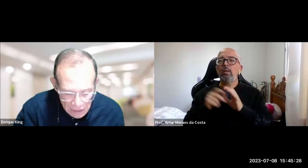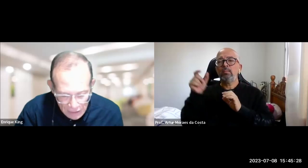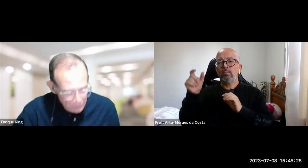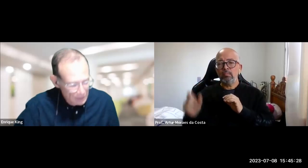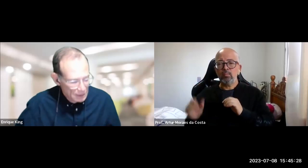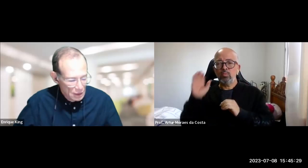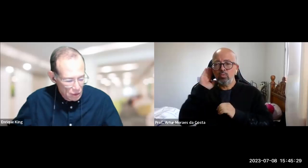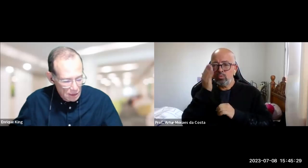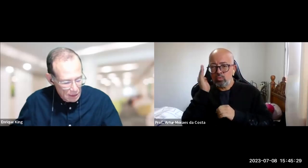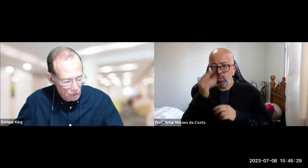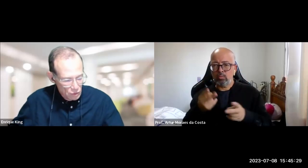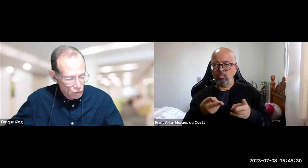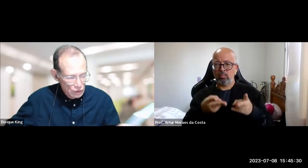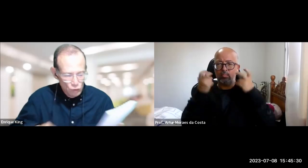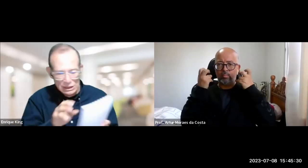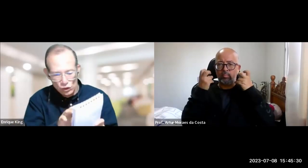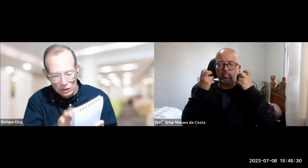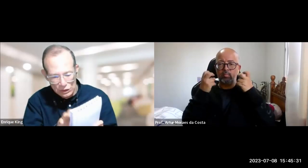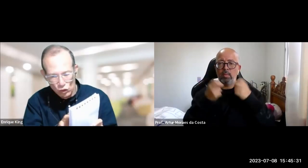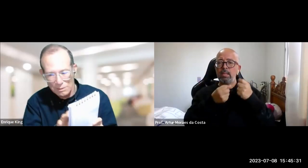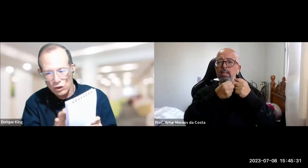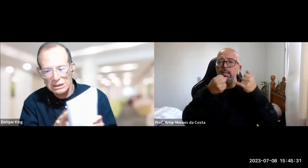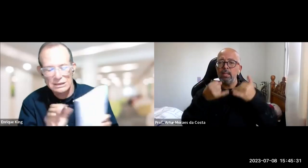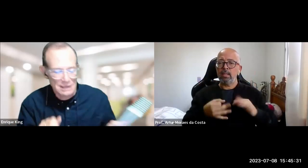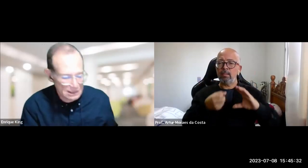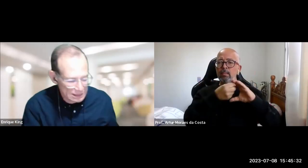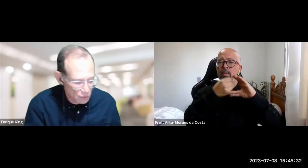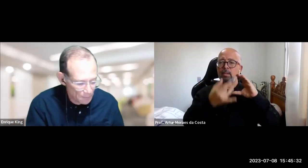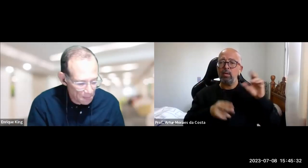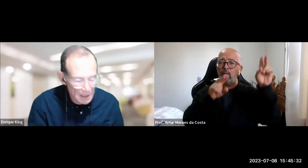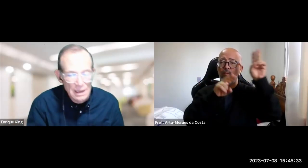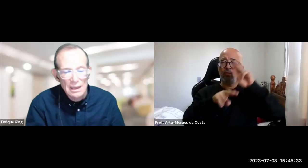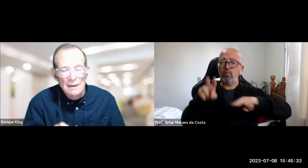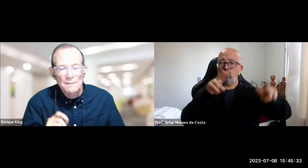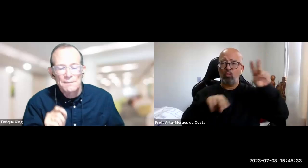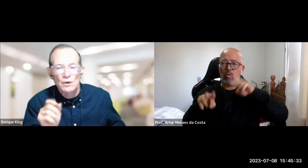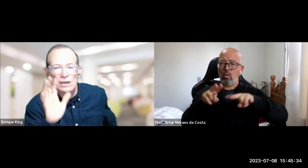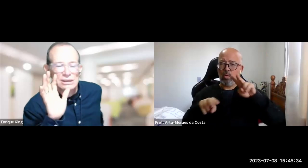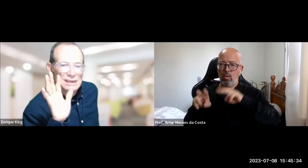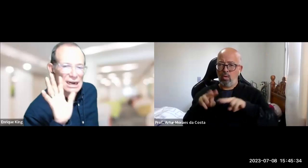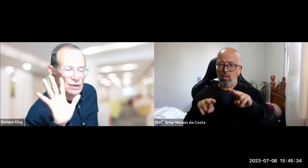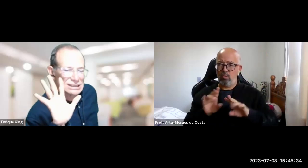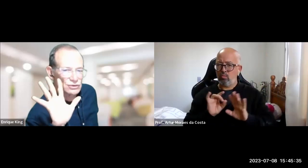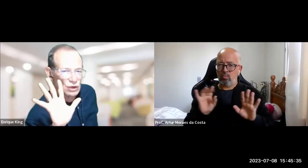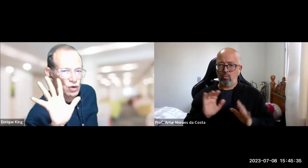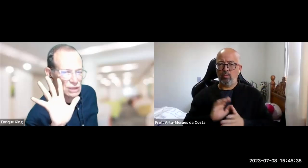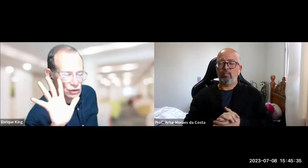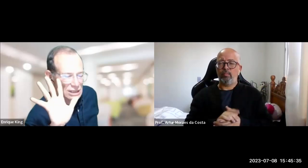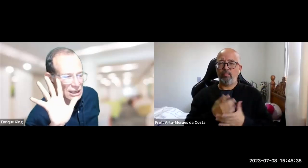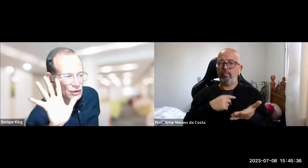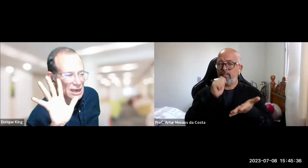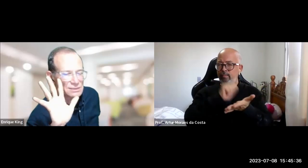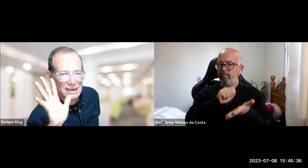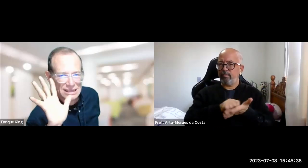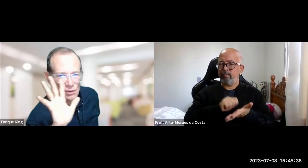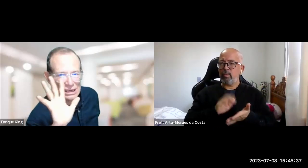importante lo describí lo incluí dentro dentro de mis notas para tratarlo pero quiero terminar con esos cinco consejos